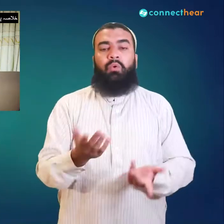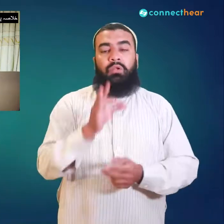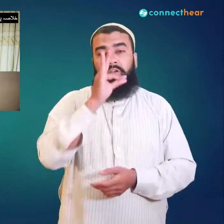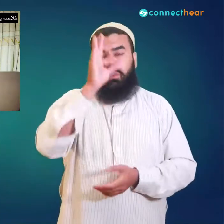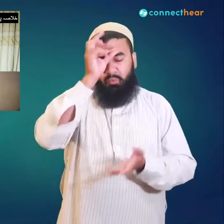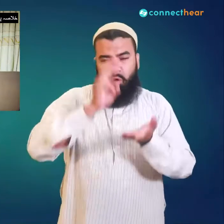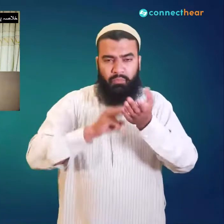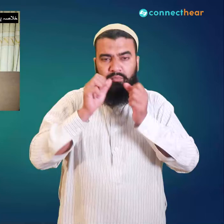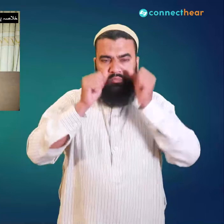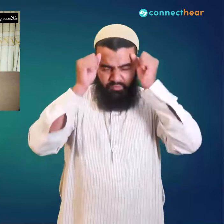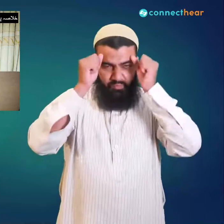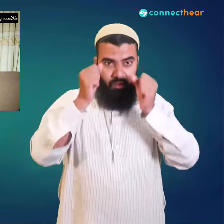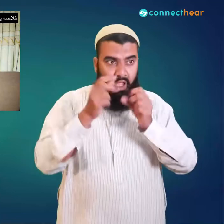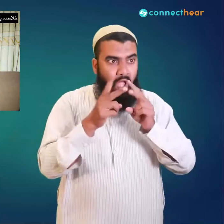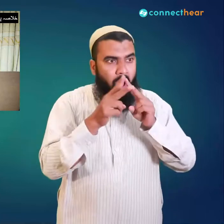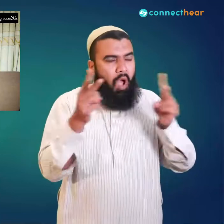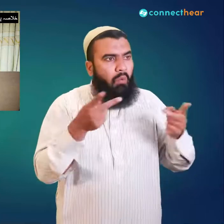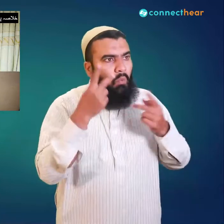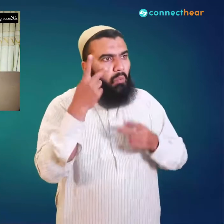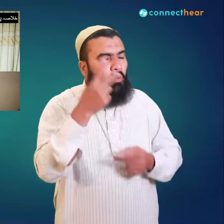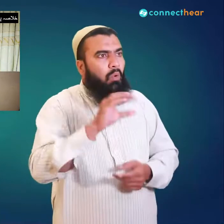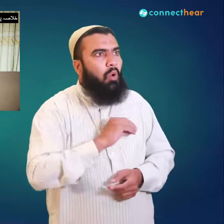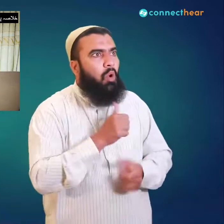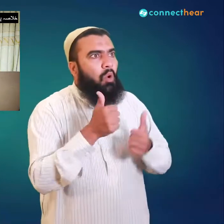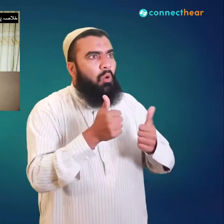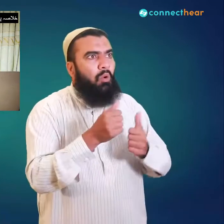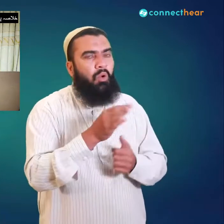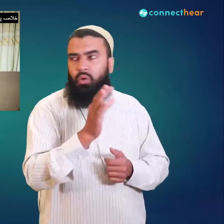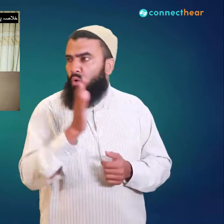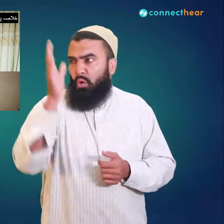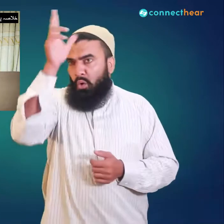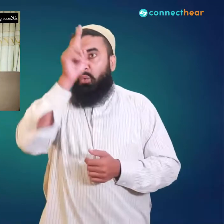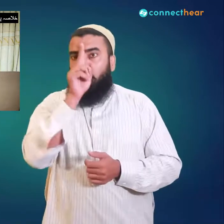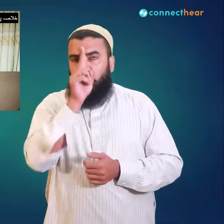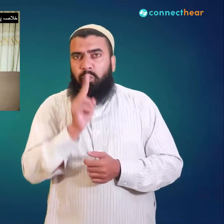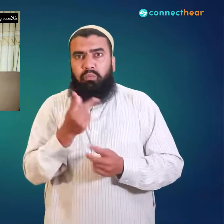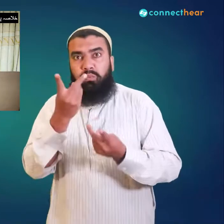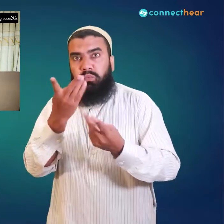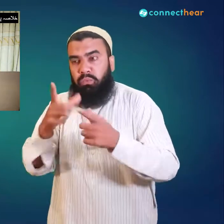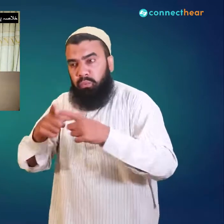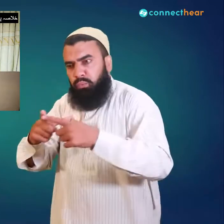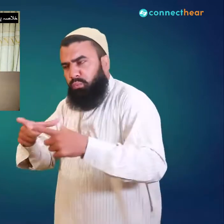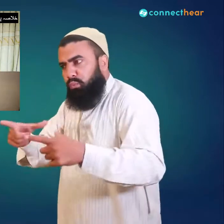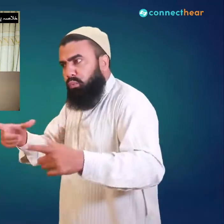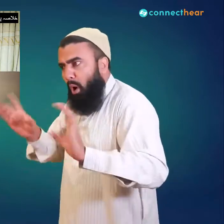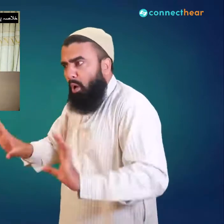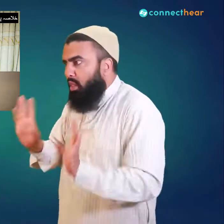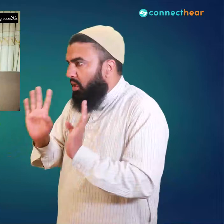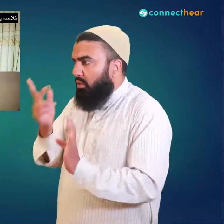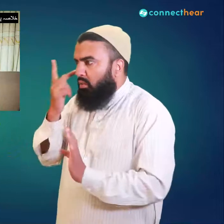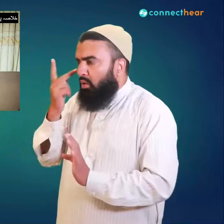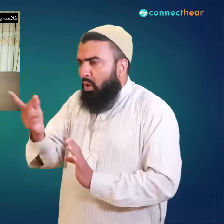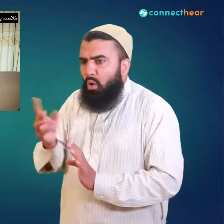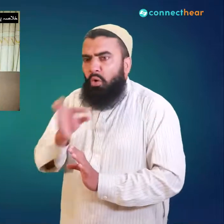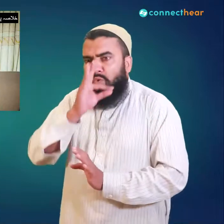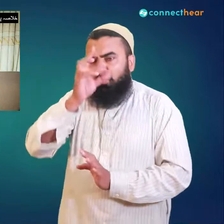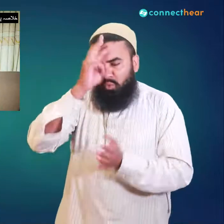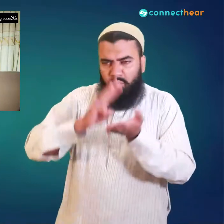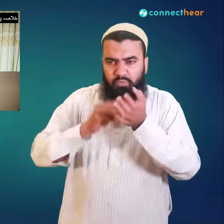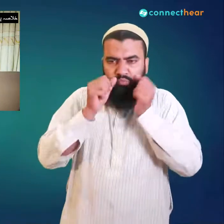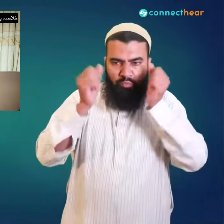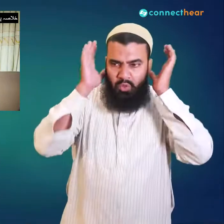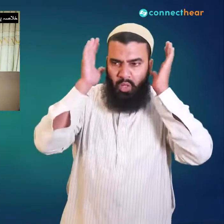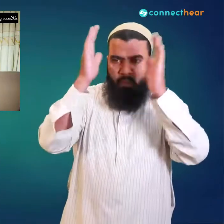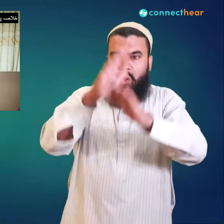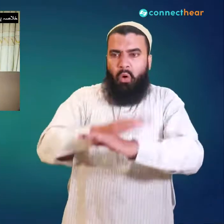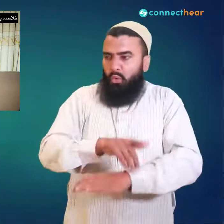واقعے کو اور اس عمل کو، آپ صلی اللہ علیہ وسلم کے اس عمل کو دیکھ کر قبیلہ خزرج کے 1000 آدمی مسلمان ہو گئے، جو آپ